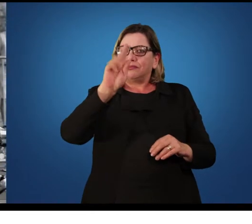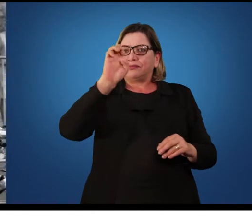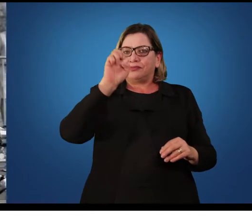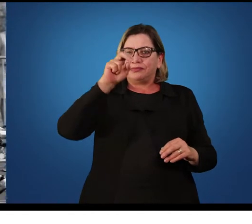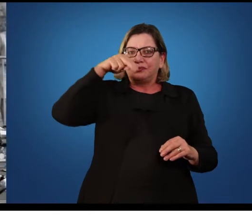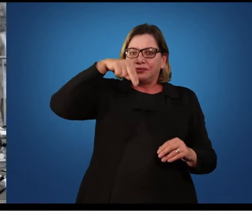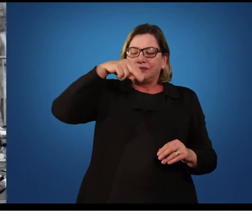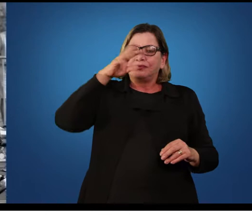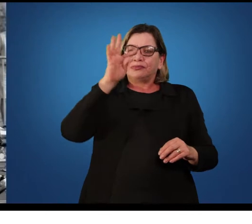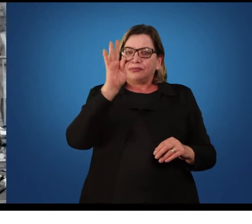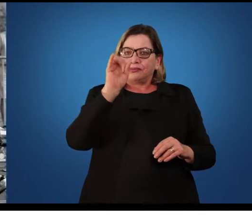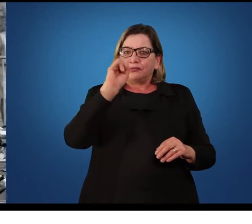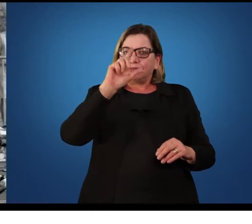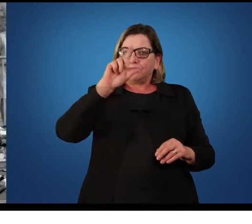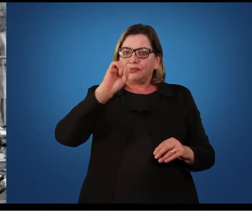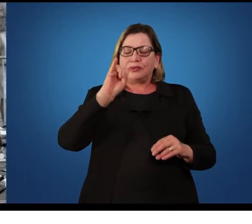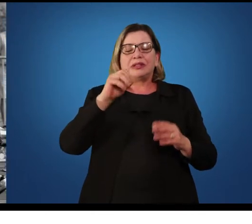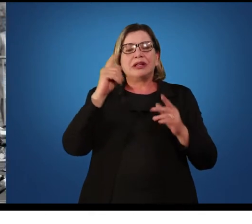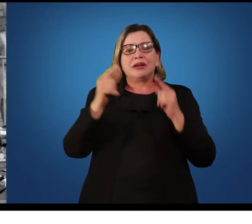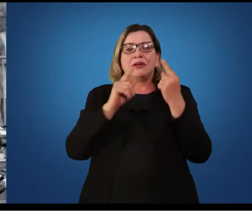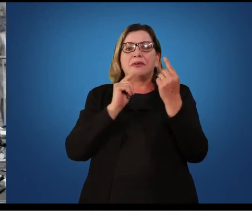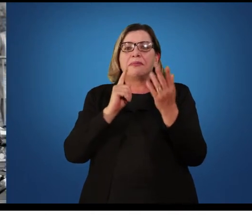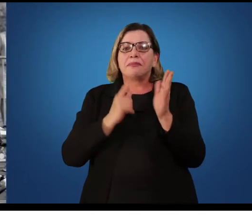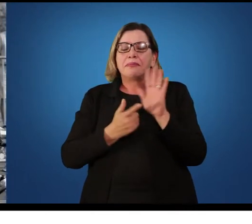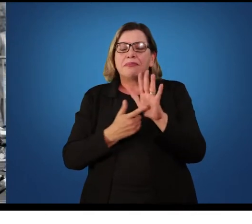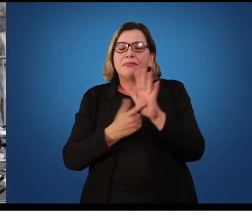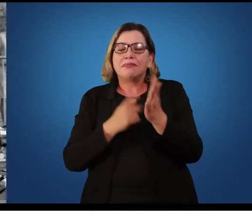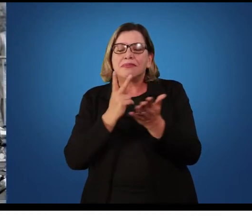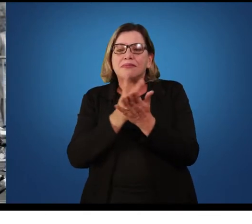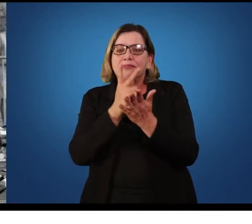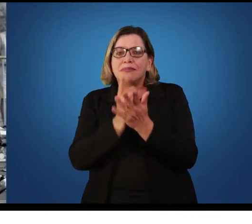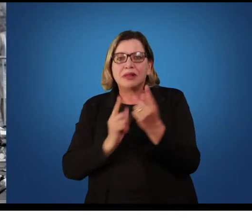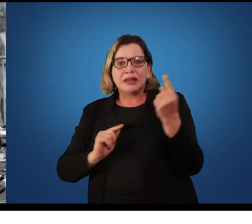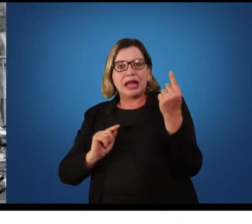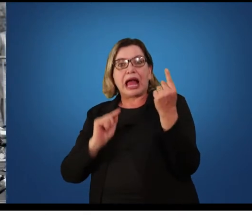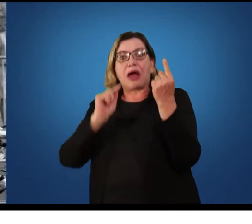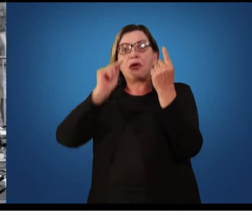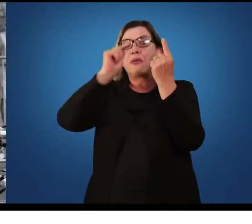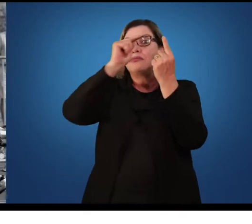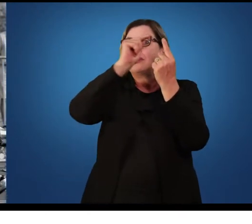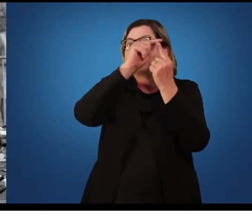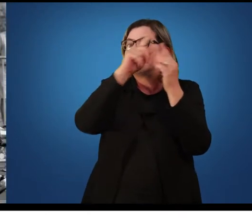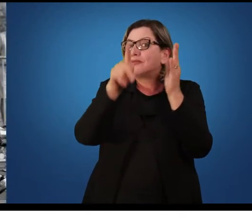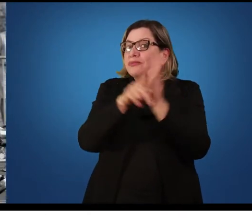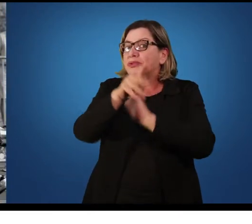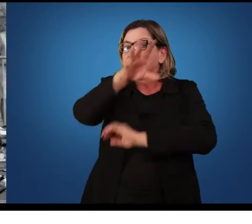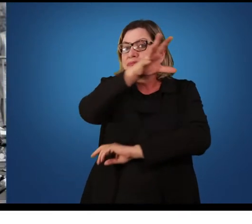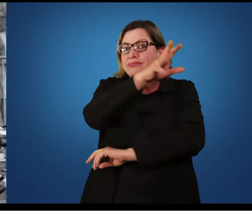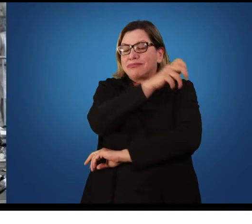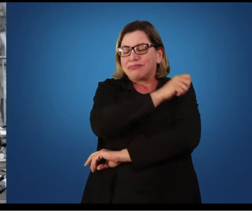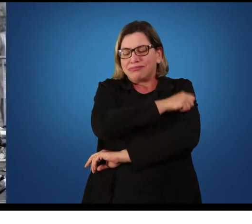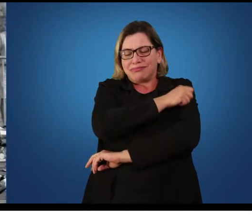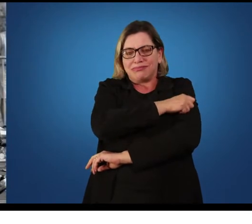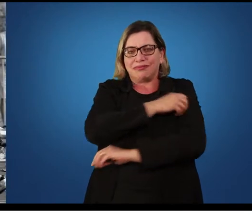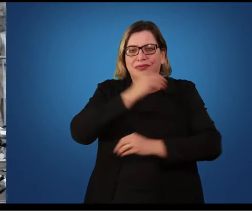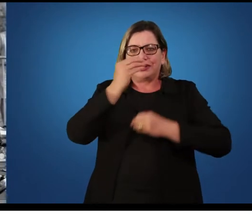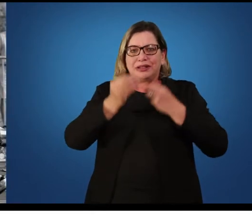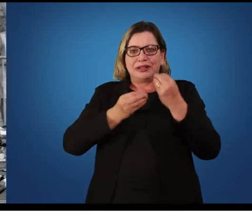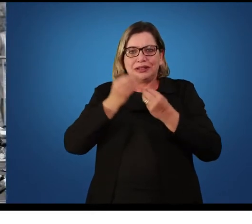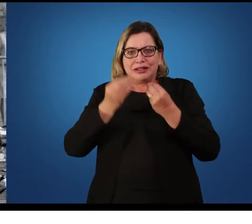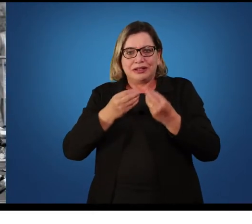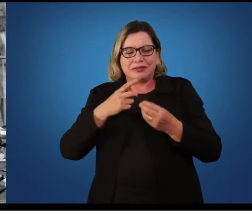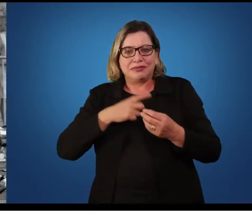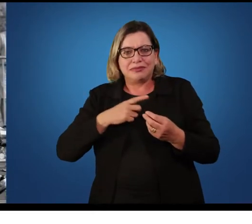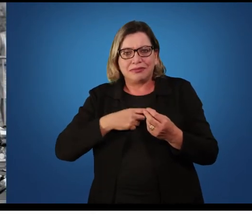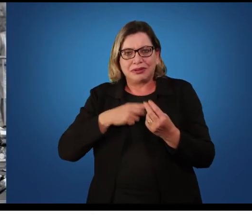meta do aprendiz. Então, as características dos dois estágios que ela propõe sempre estão relacionadas à